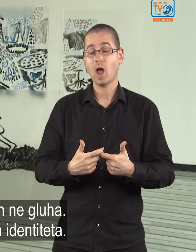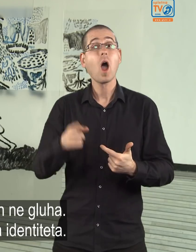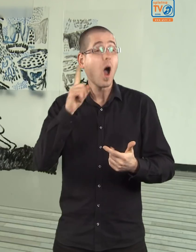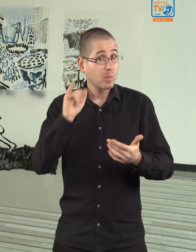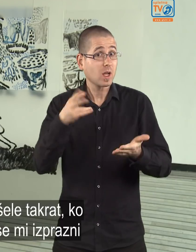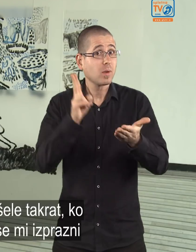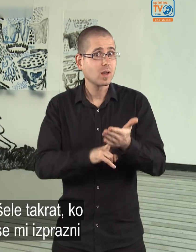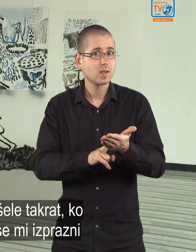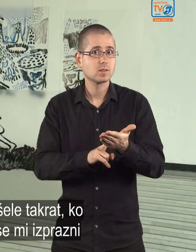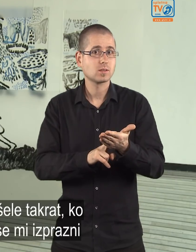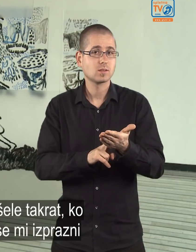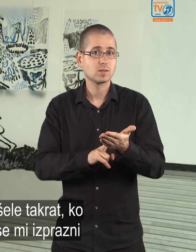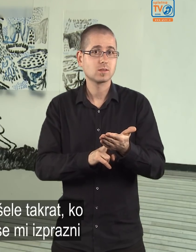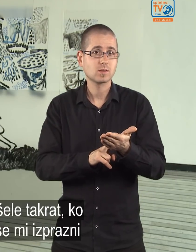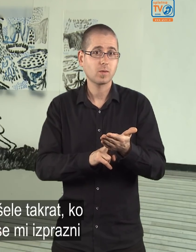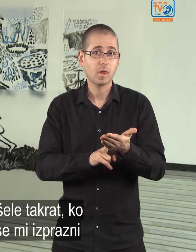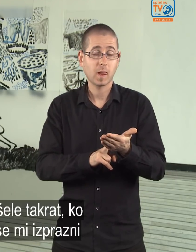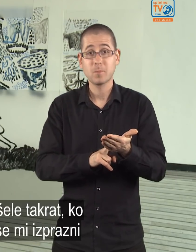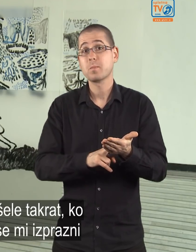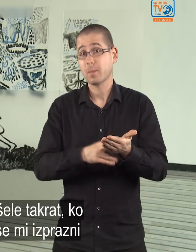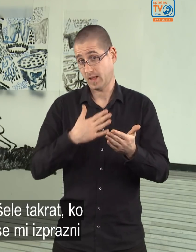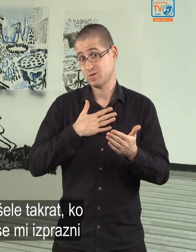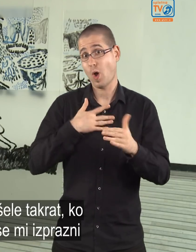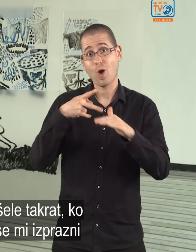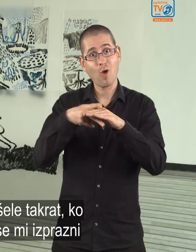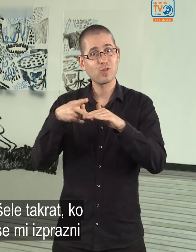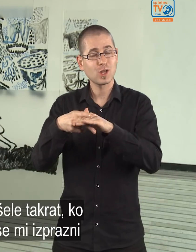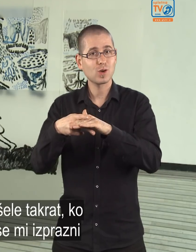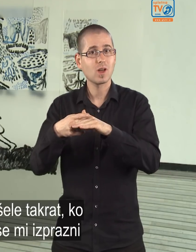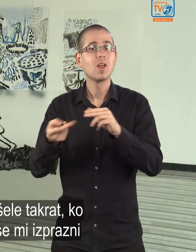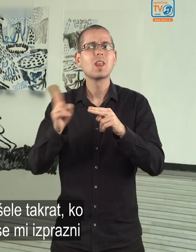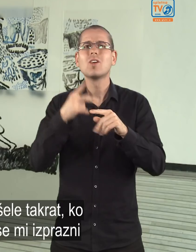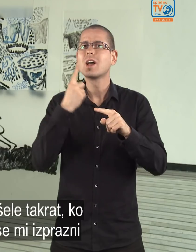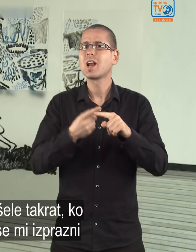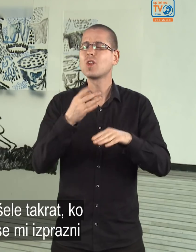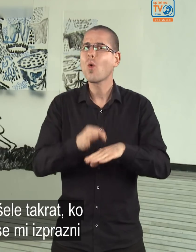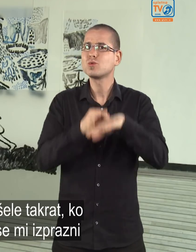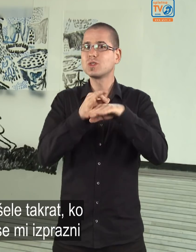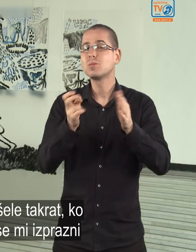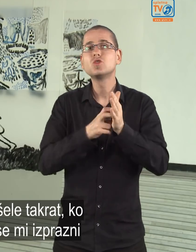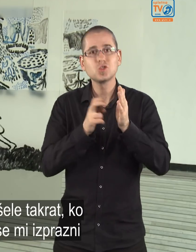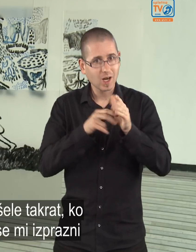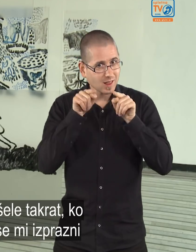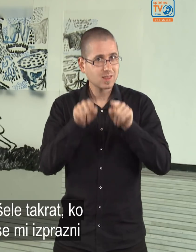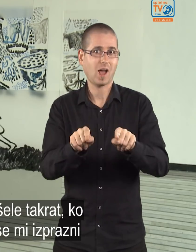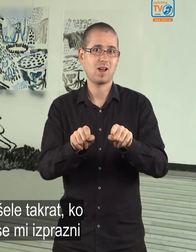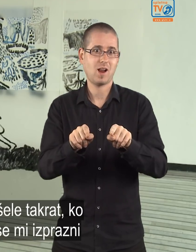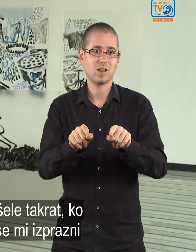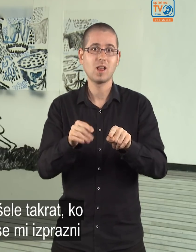je pa res, da v bistvu svojo oviro največkrat občutim šele takrat,